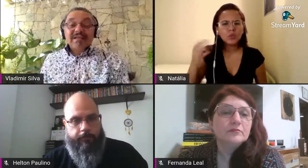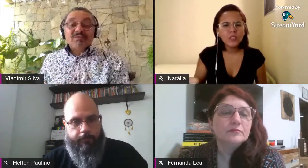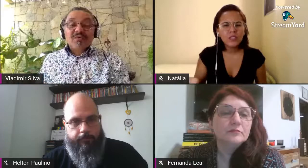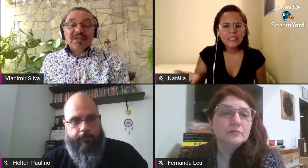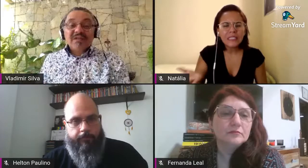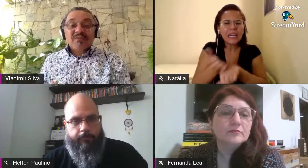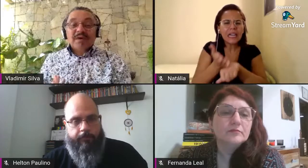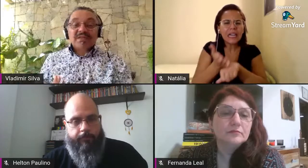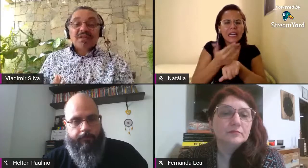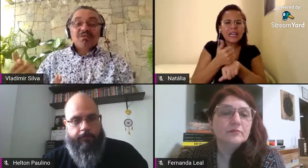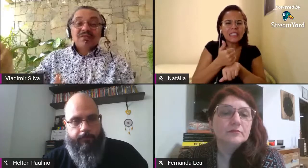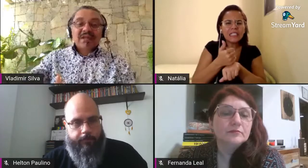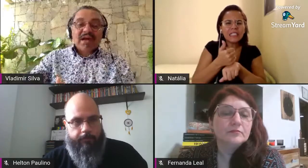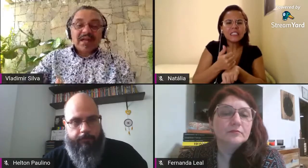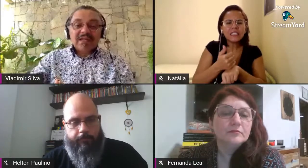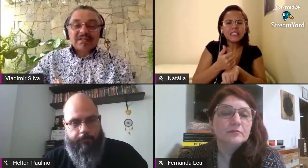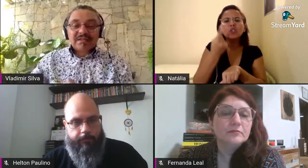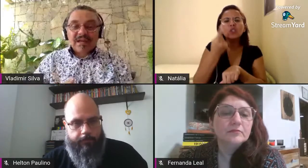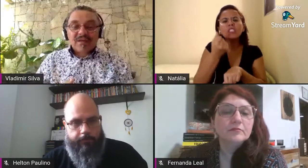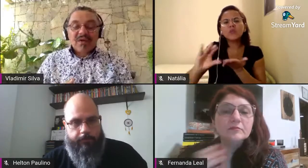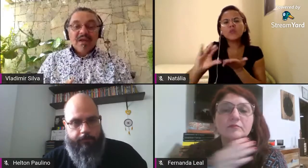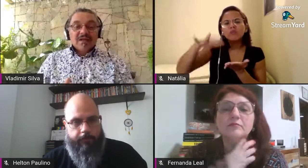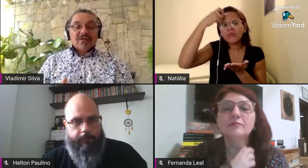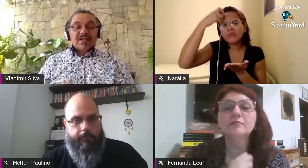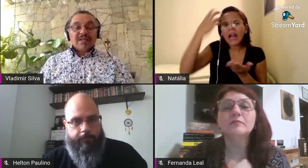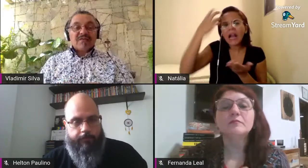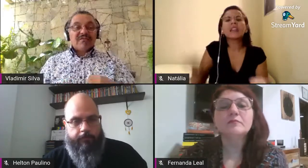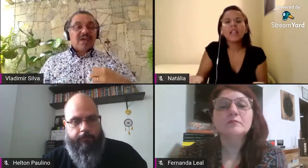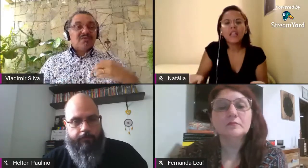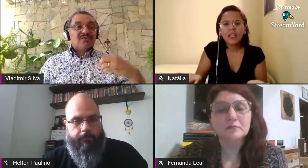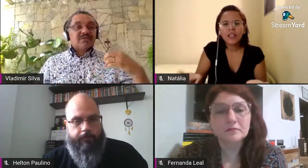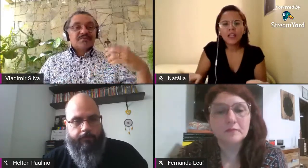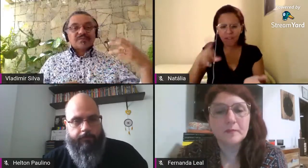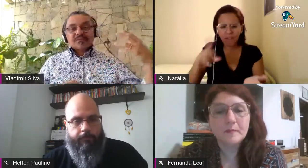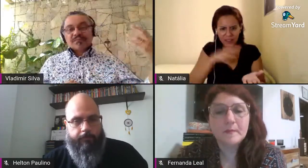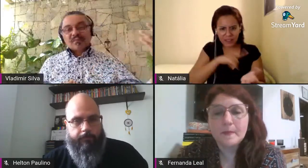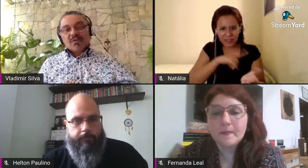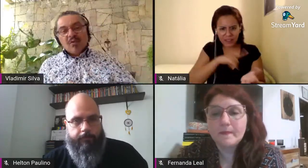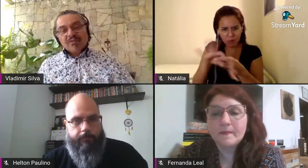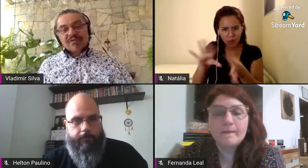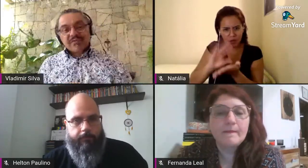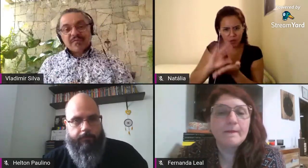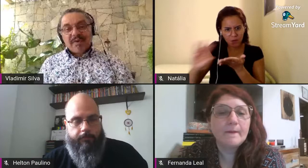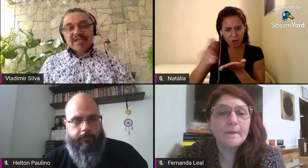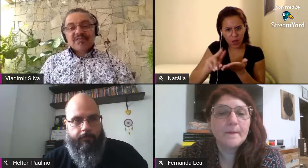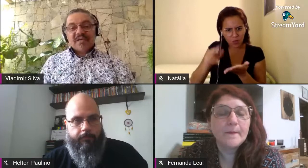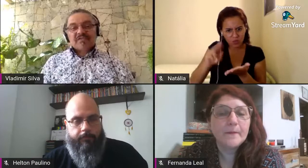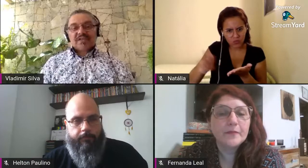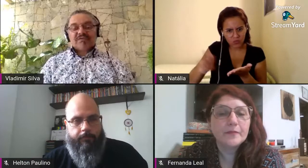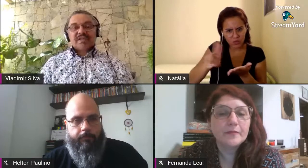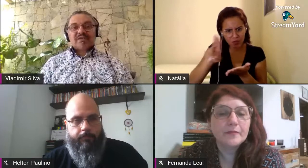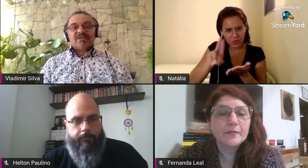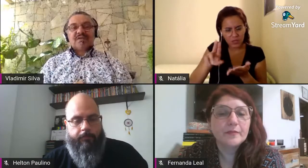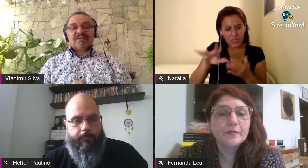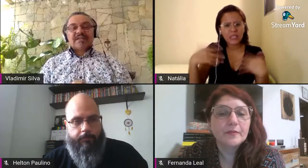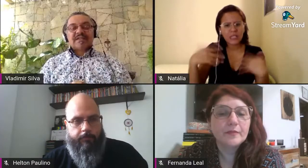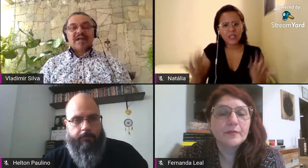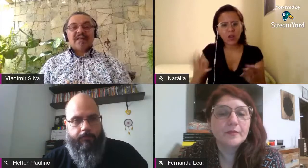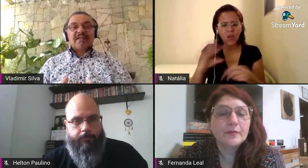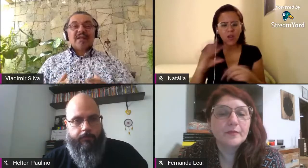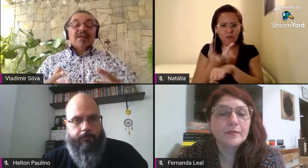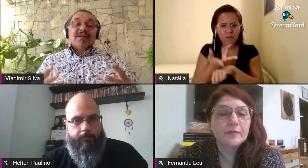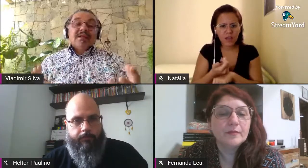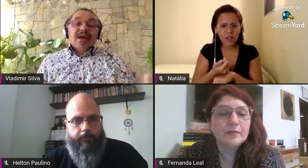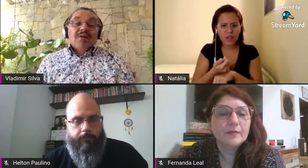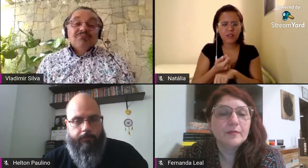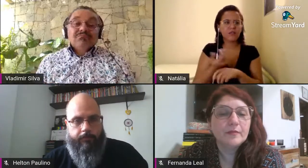estará disponível para a gente usar ainda esse ano? Então, quer dizer, eventos como os mais diversos festivais que nós temos na